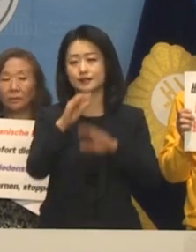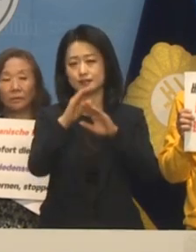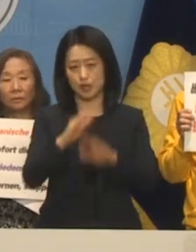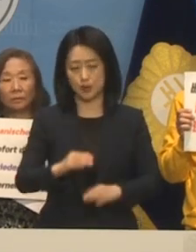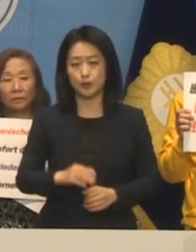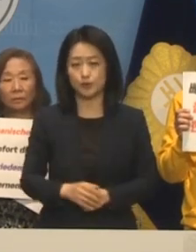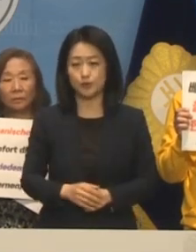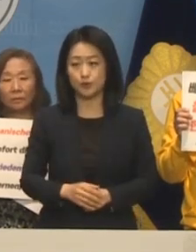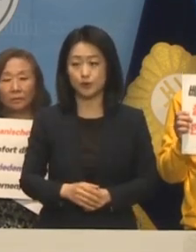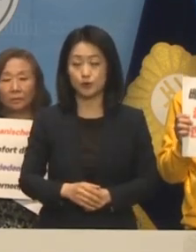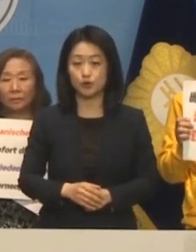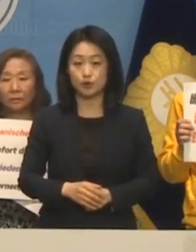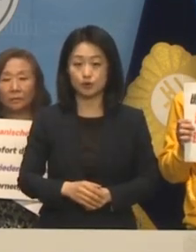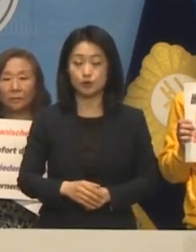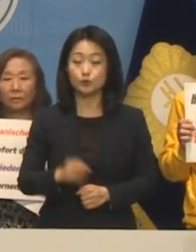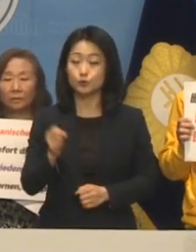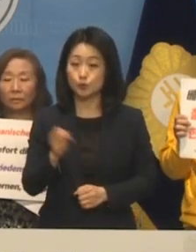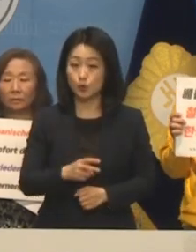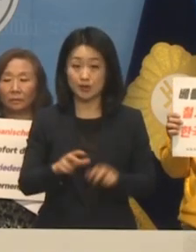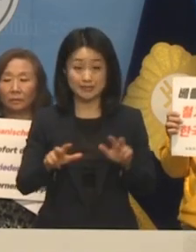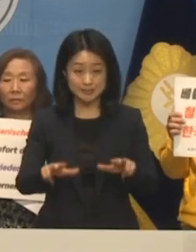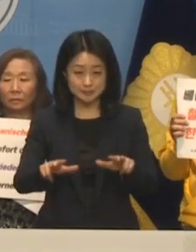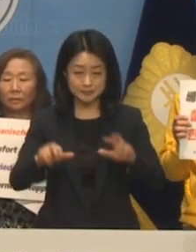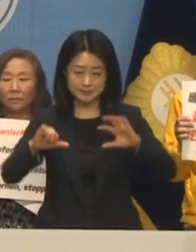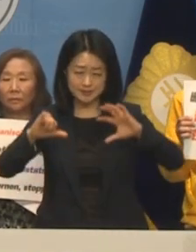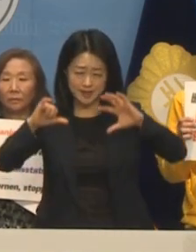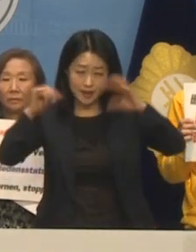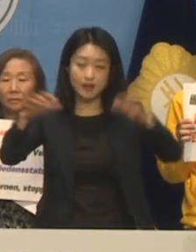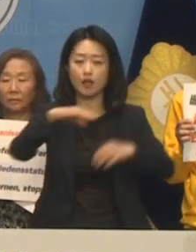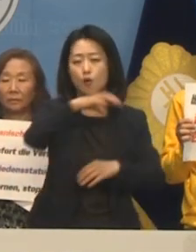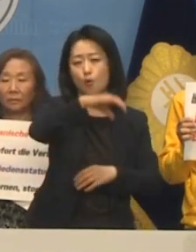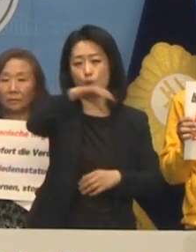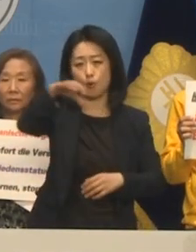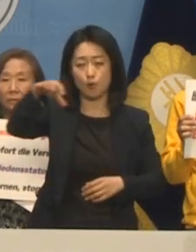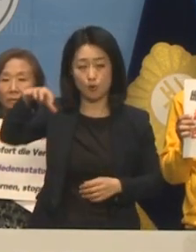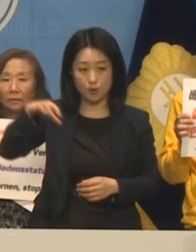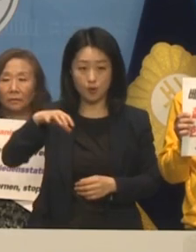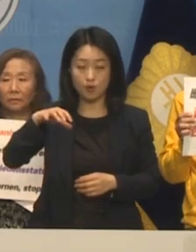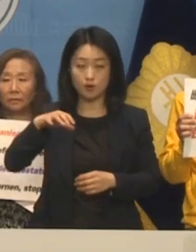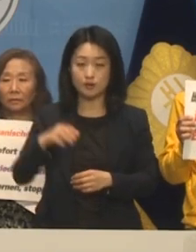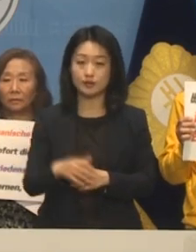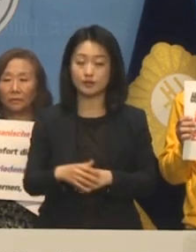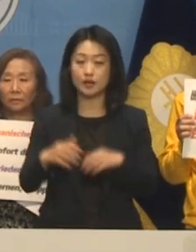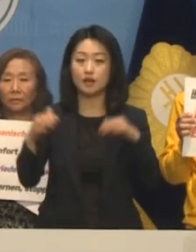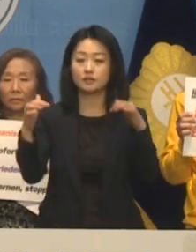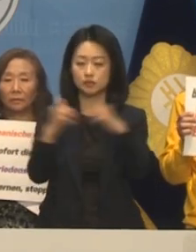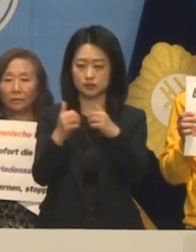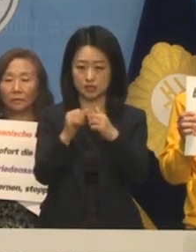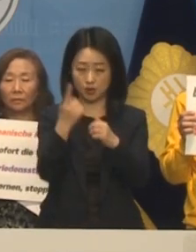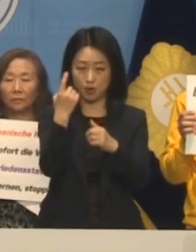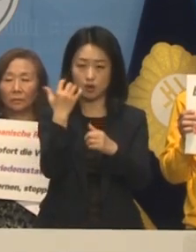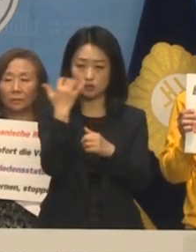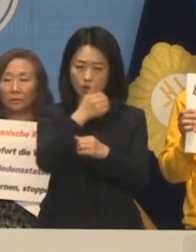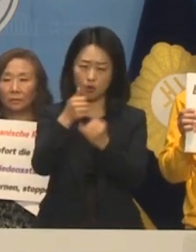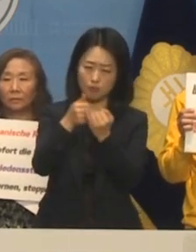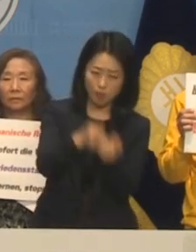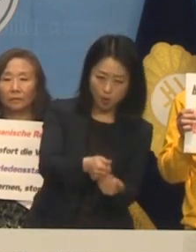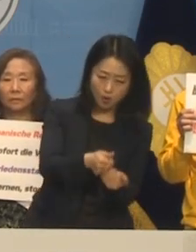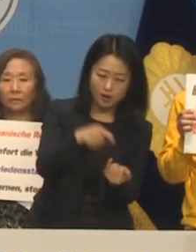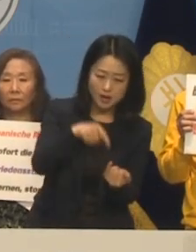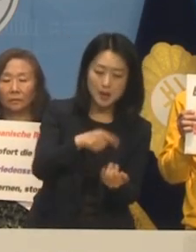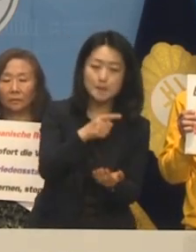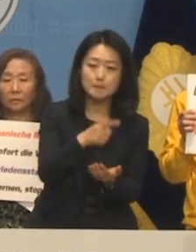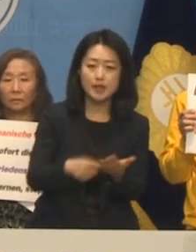또 우리의 인권뿐만 아니라 지금도 세계 곳곳에서 진행되고 있는 전시 성폭력 피해자들의